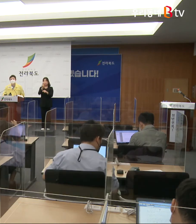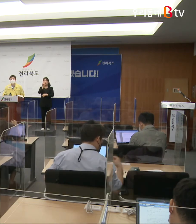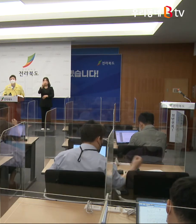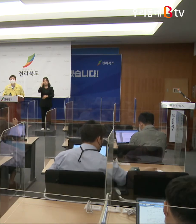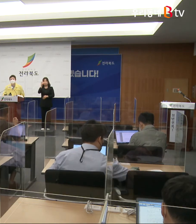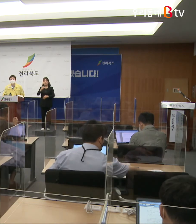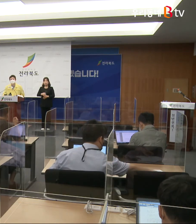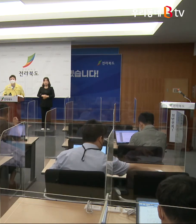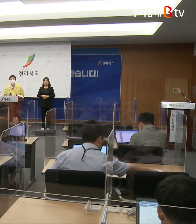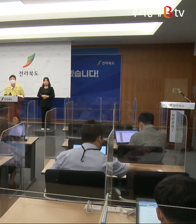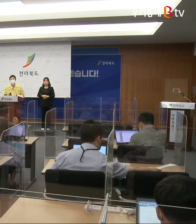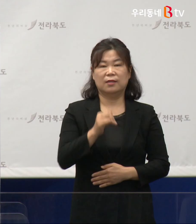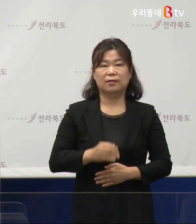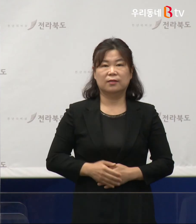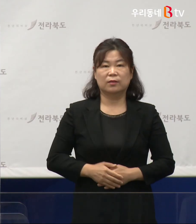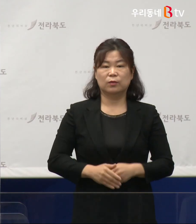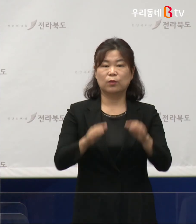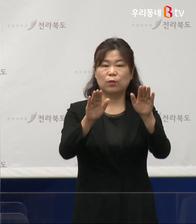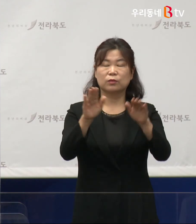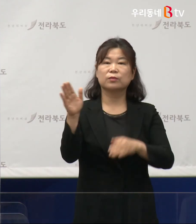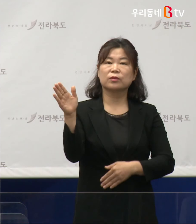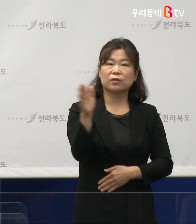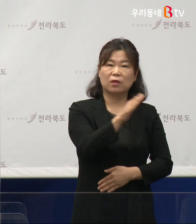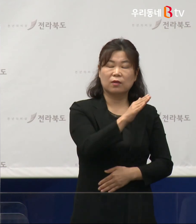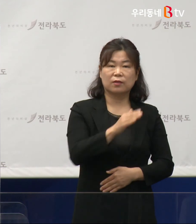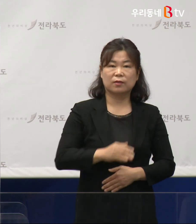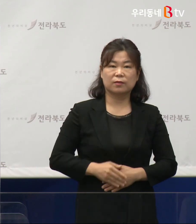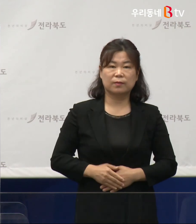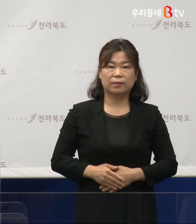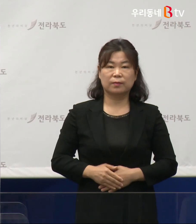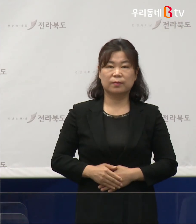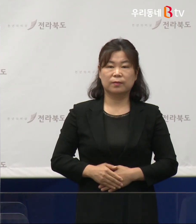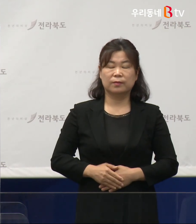이후 공원내 취식 금지 행정명령을 검토 중입니다